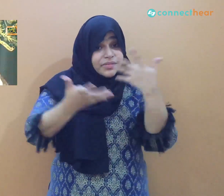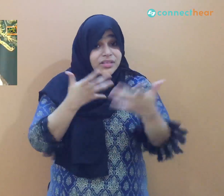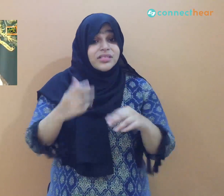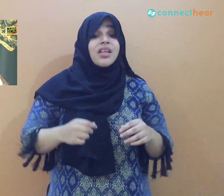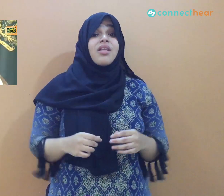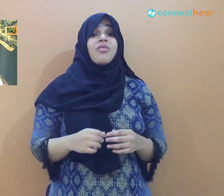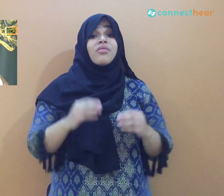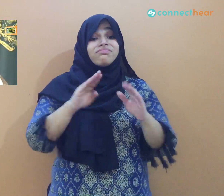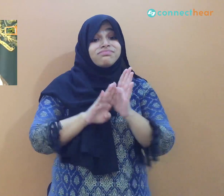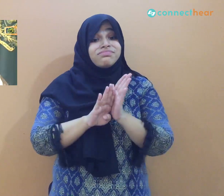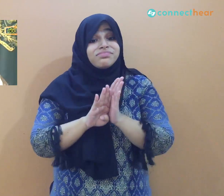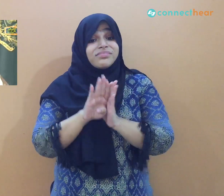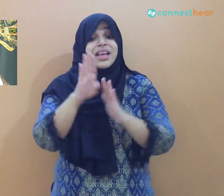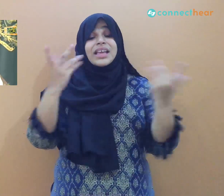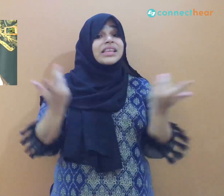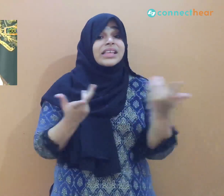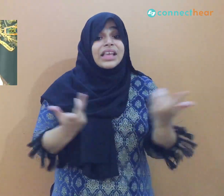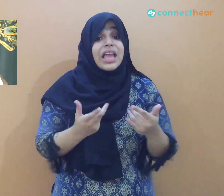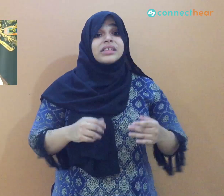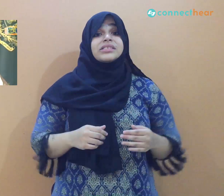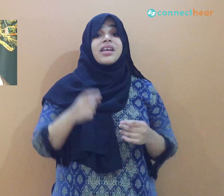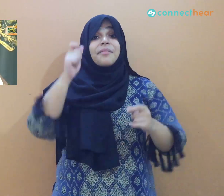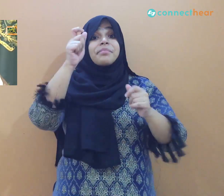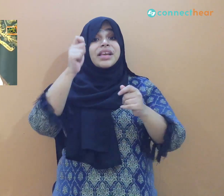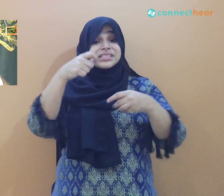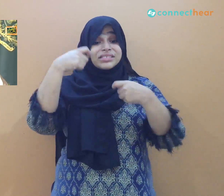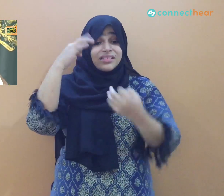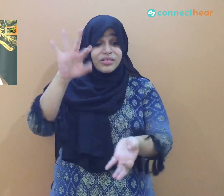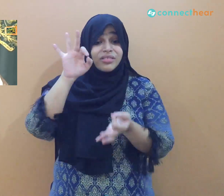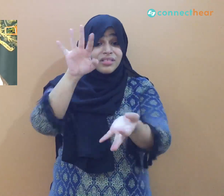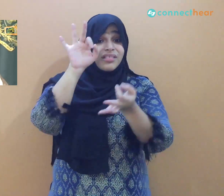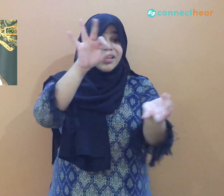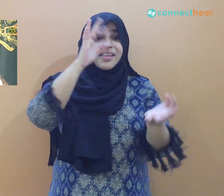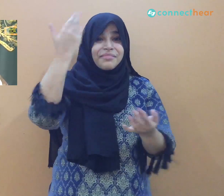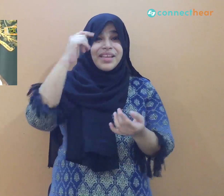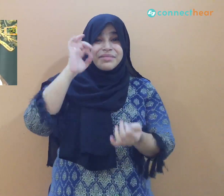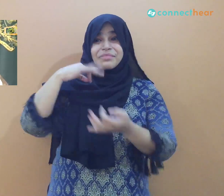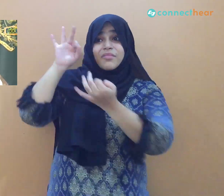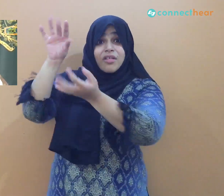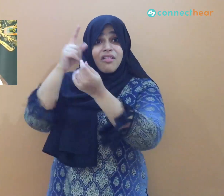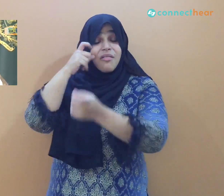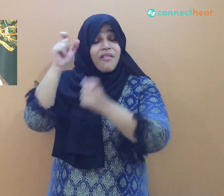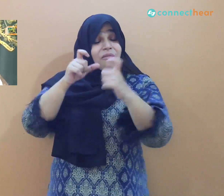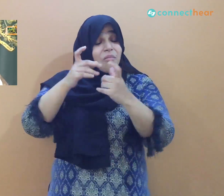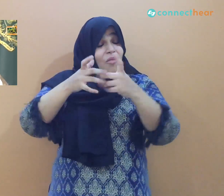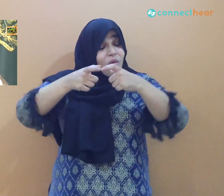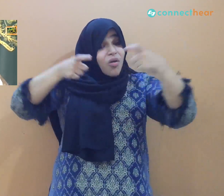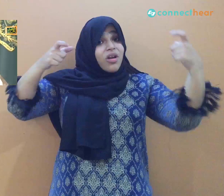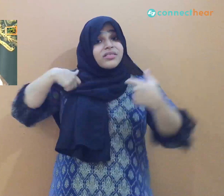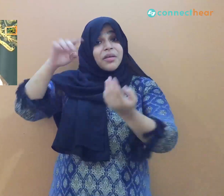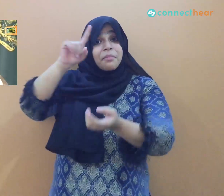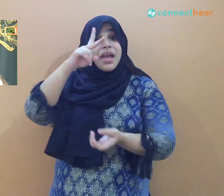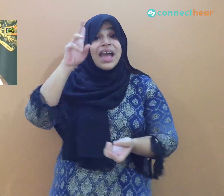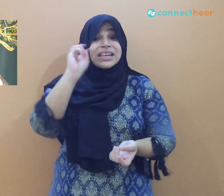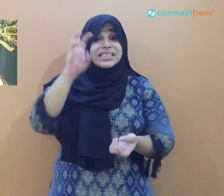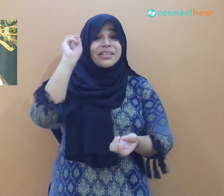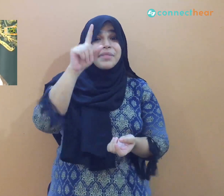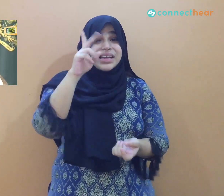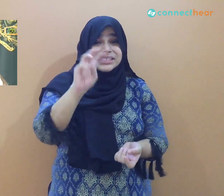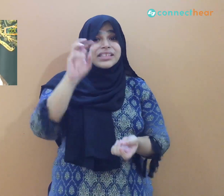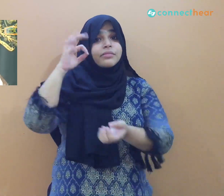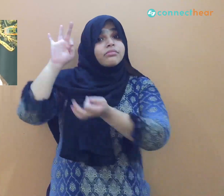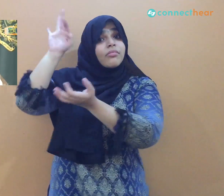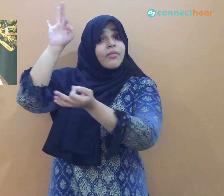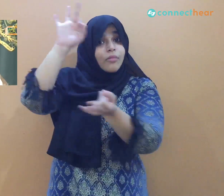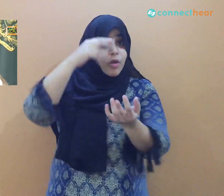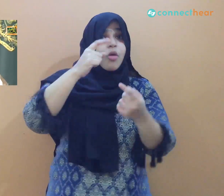کر سکے، جس طرح کہ ہم نے لوگوں تک پیسہ پہنچایا ہے جو احساس پروگرام کے ذریعے، جو ہم نے 12,000 روپے پہنچائے ہیں، وہ بھی